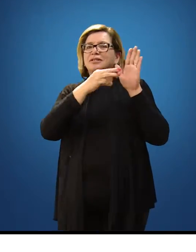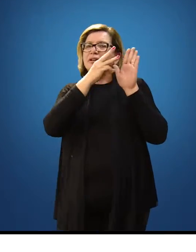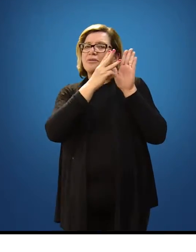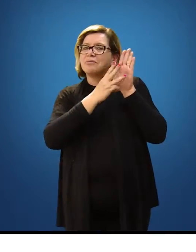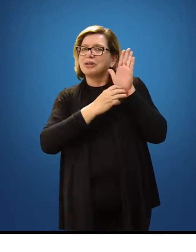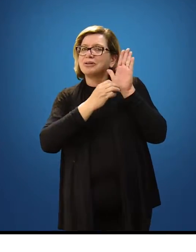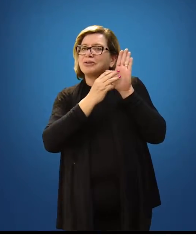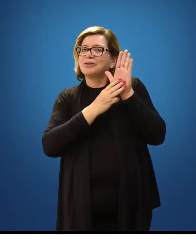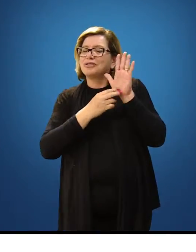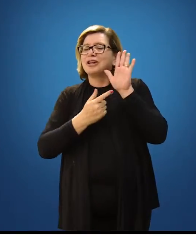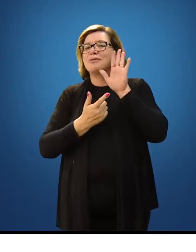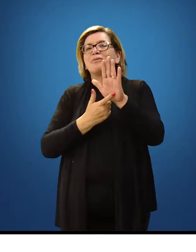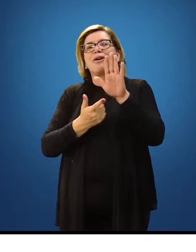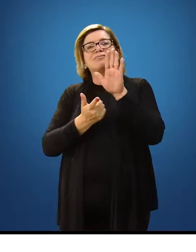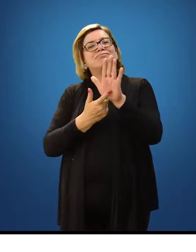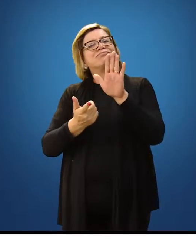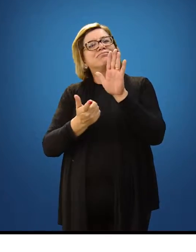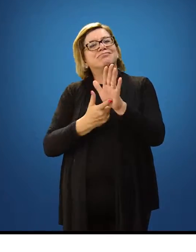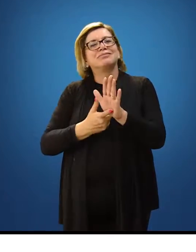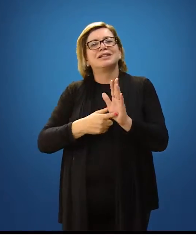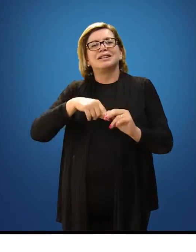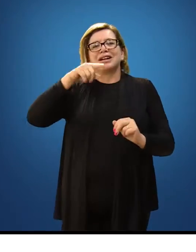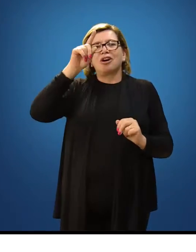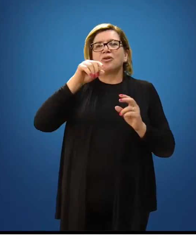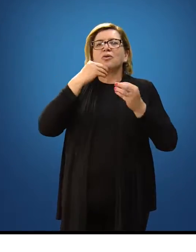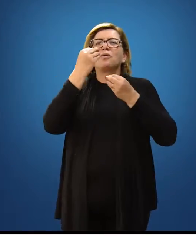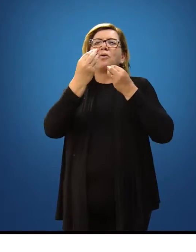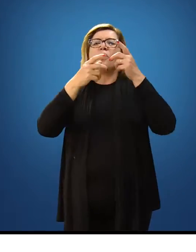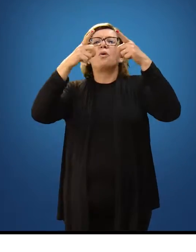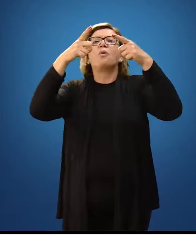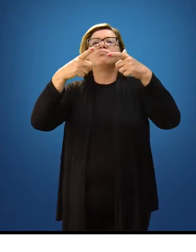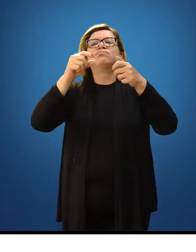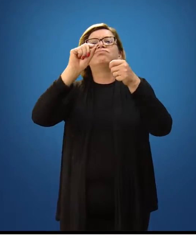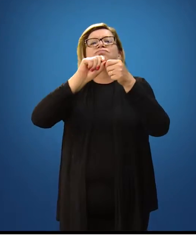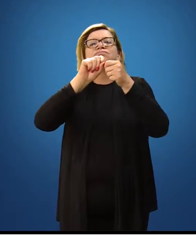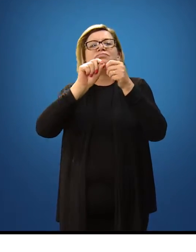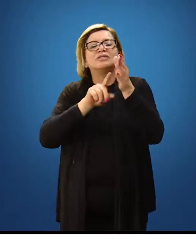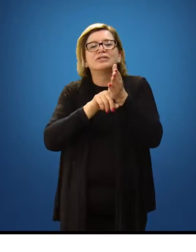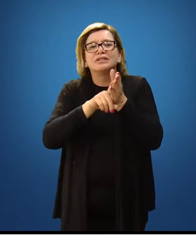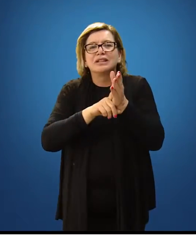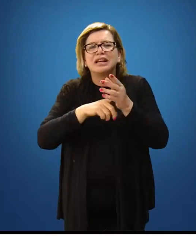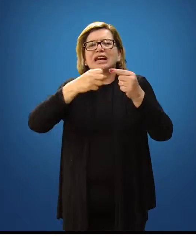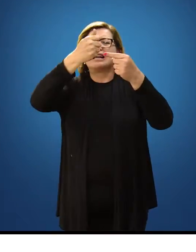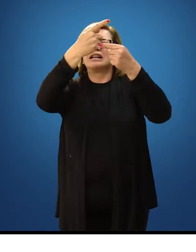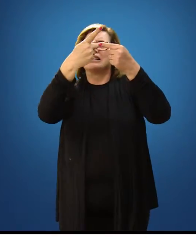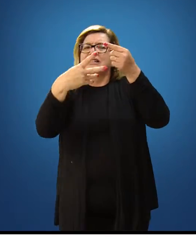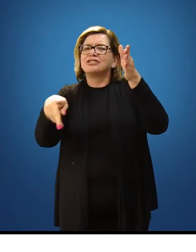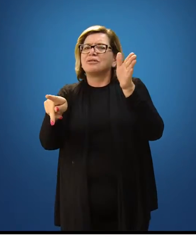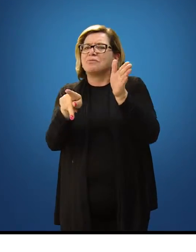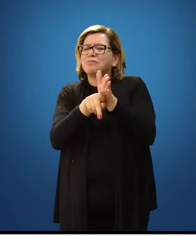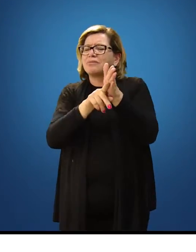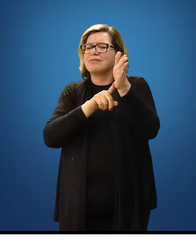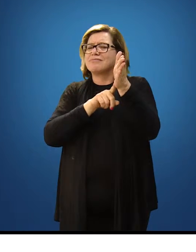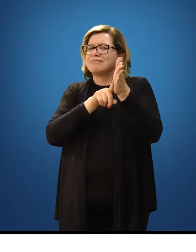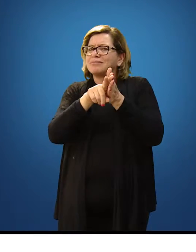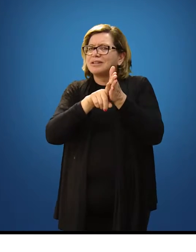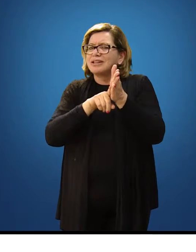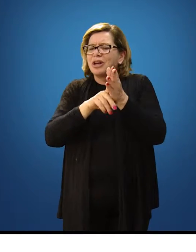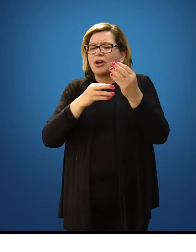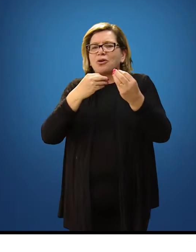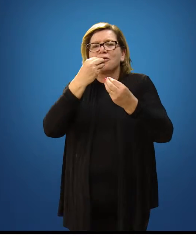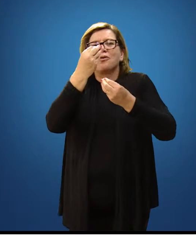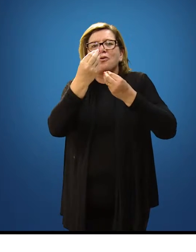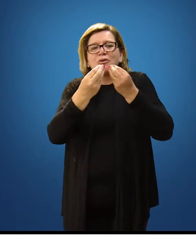ele classifica o estudo, né, diz onde ele será realizado, com que características, como foram coletados,